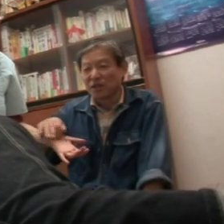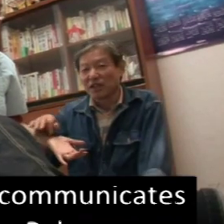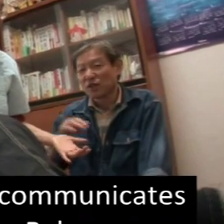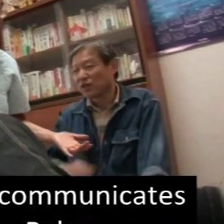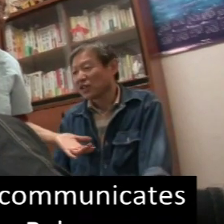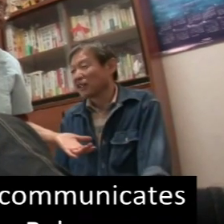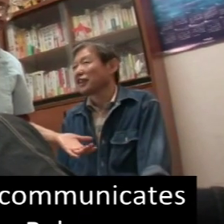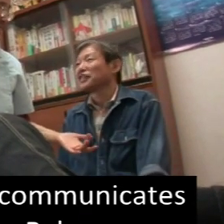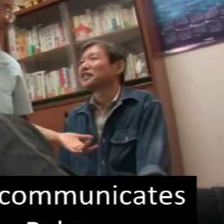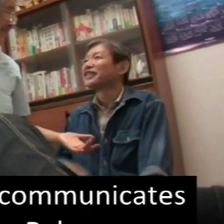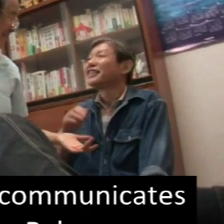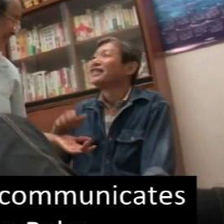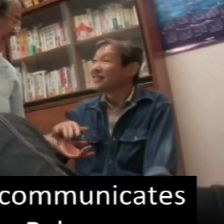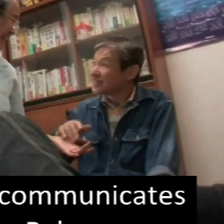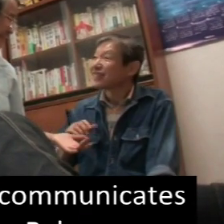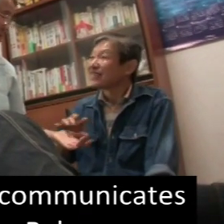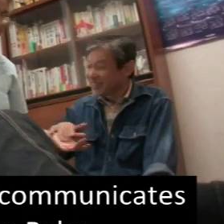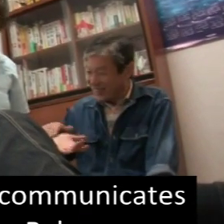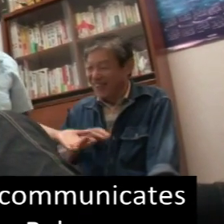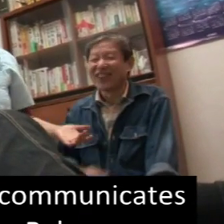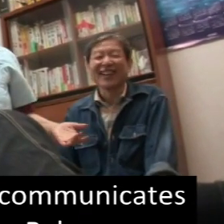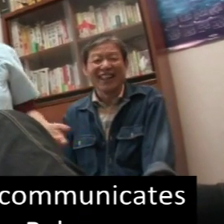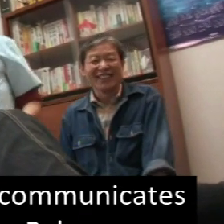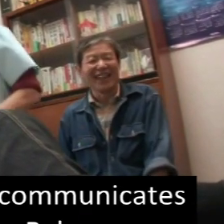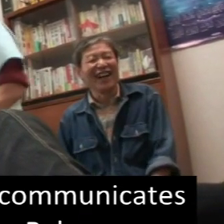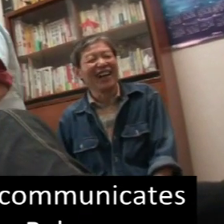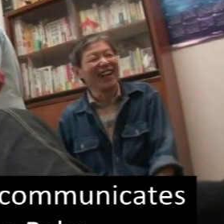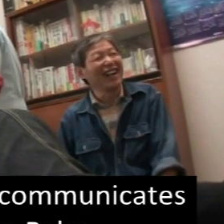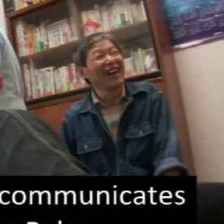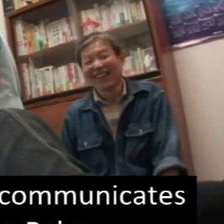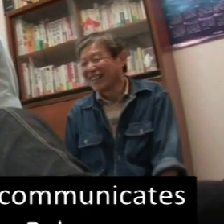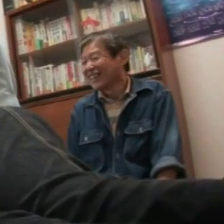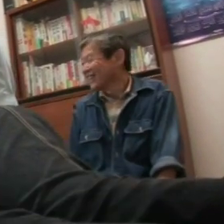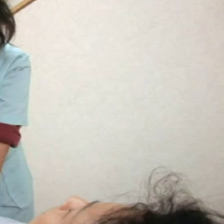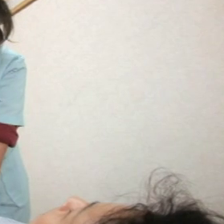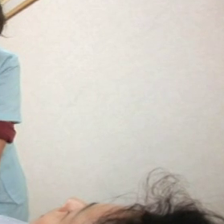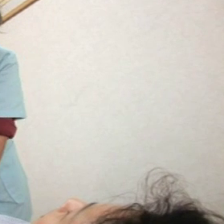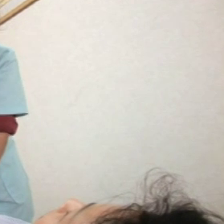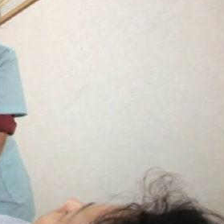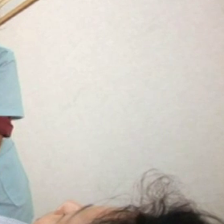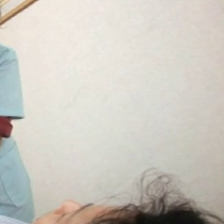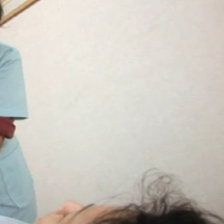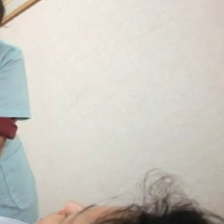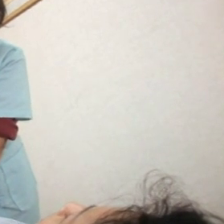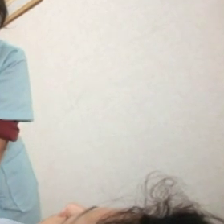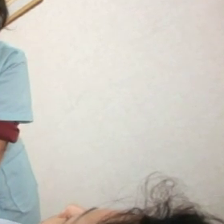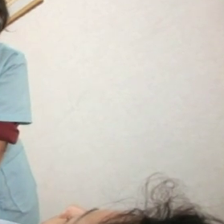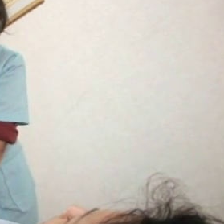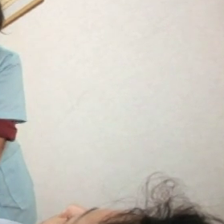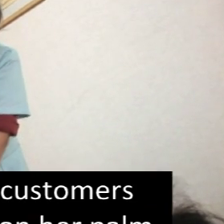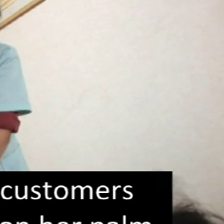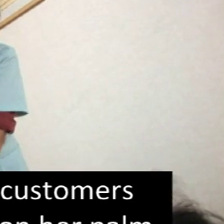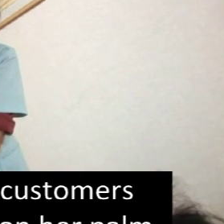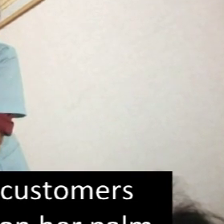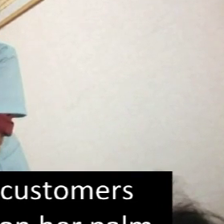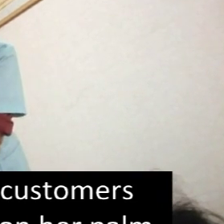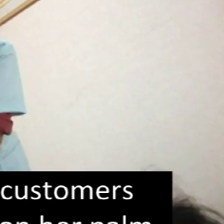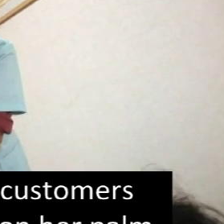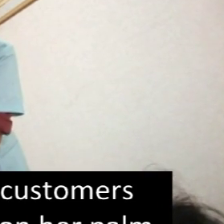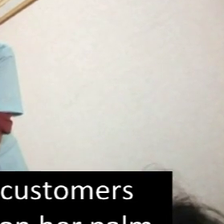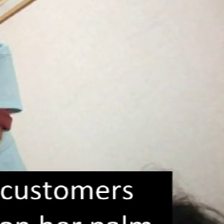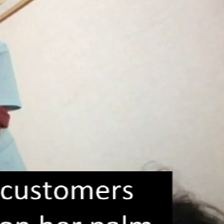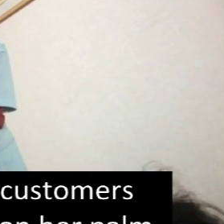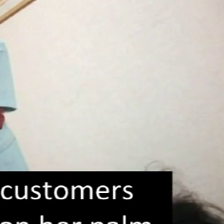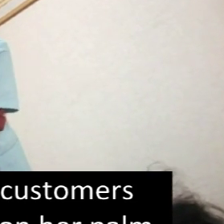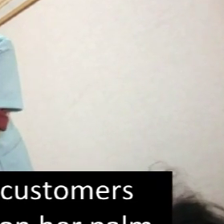山岸さんは手書き文字でコミュニケーションを取ります。常連のお客さんの中には、直